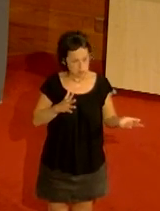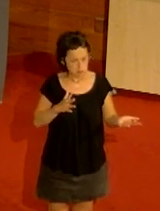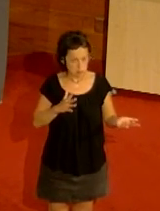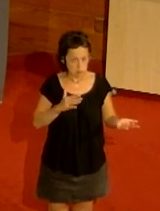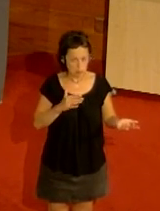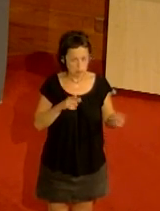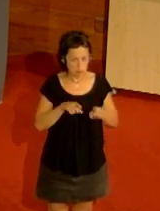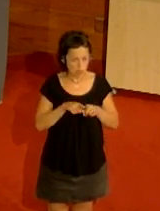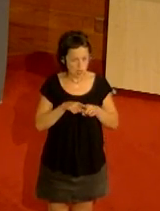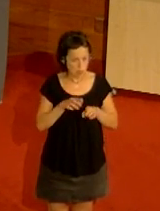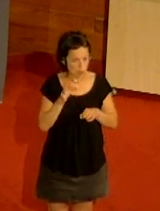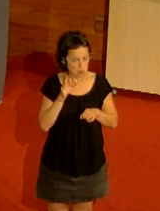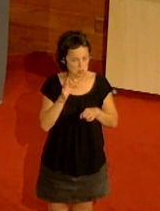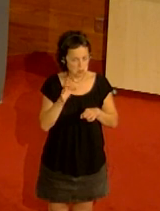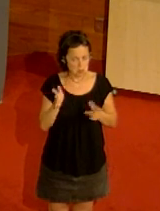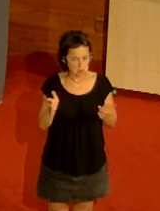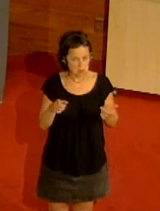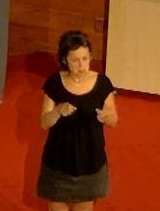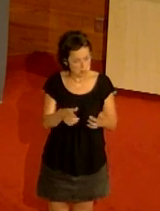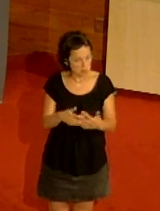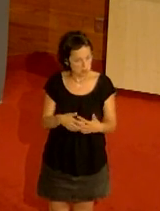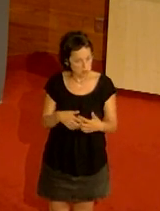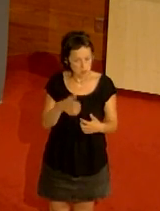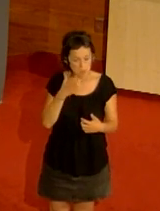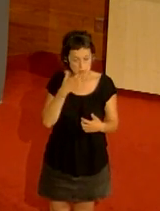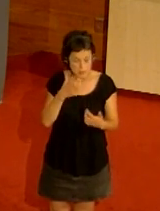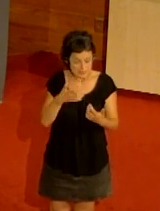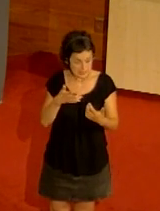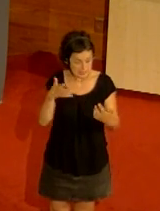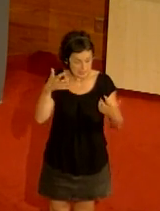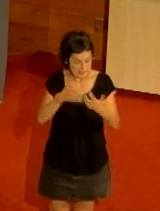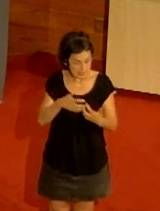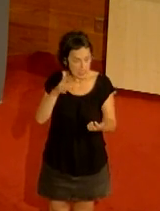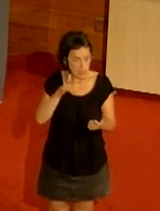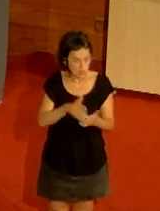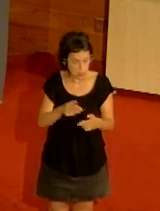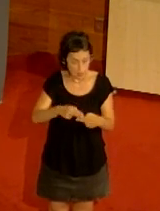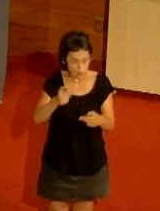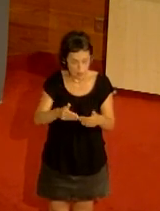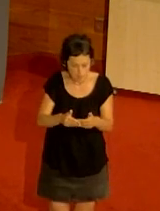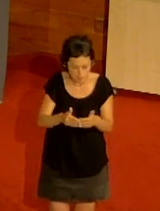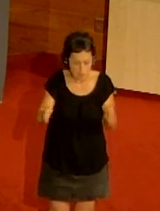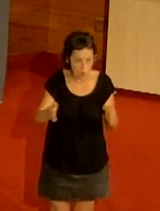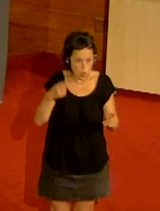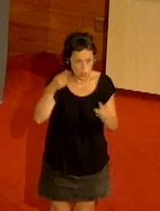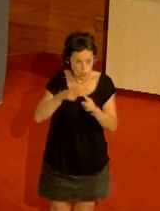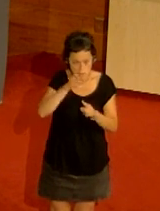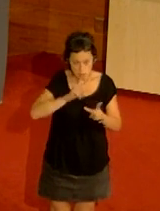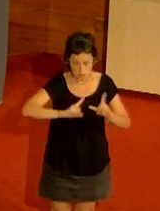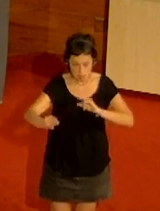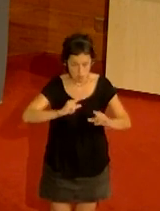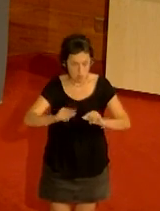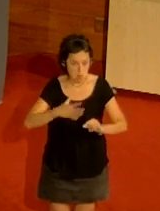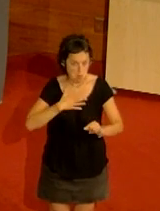entonces, esto sí que funciona realmente, lo de que si hay una guerra, abrir las fronteras para que la gente salga, esto realmente sí funciona, se puede hacer,